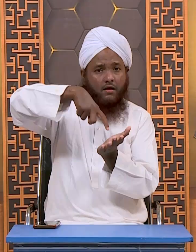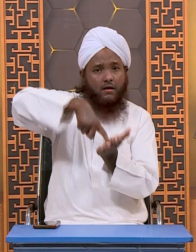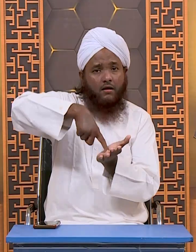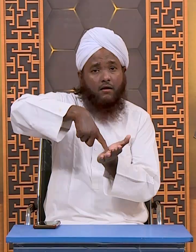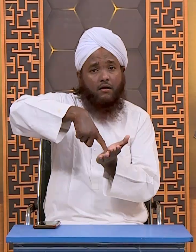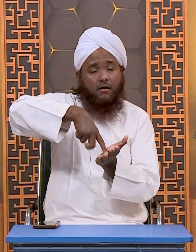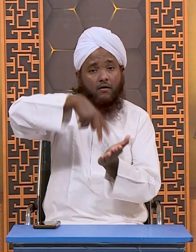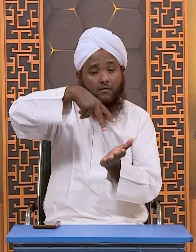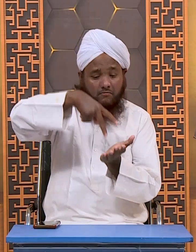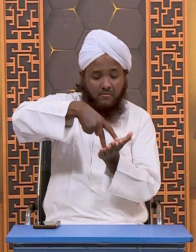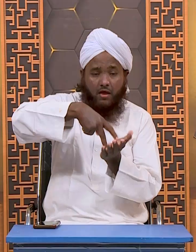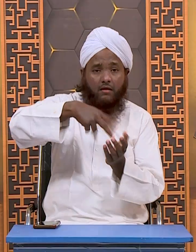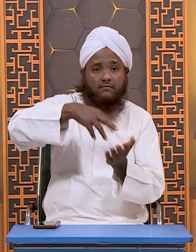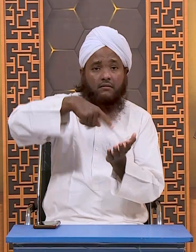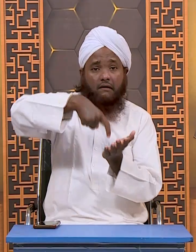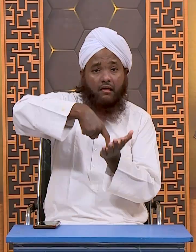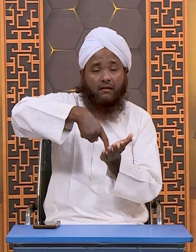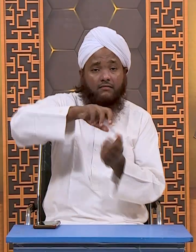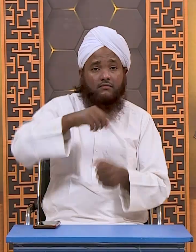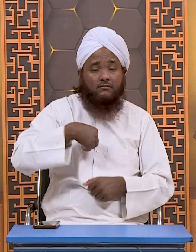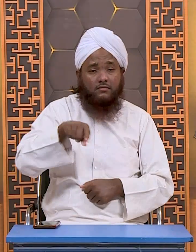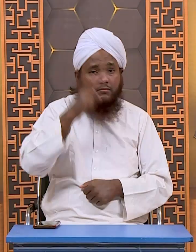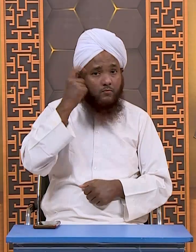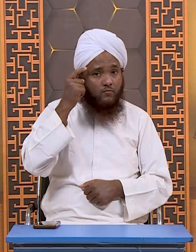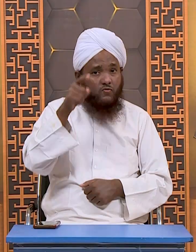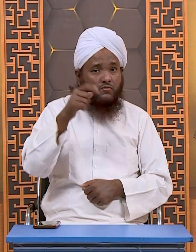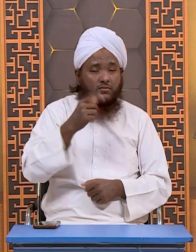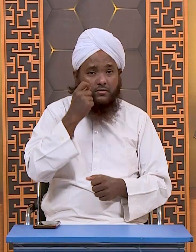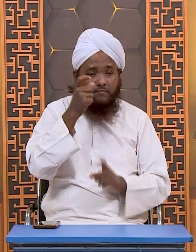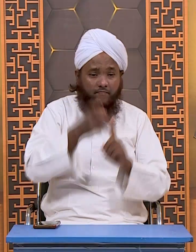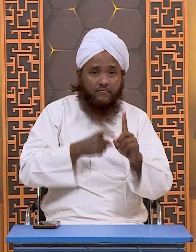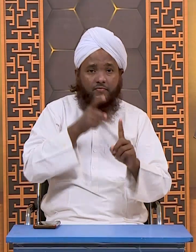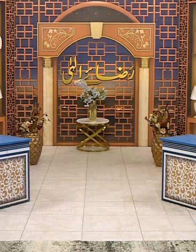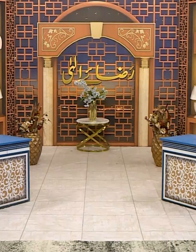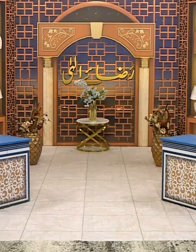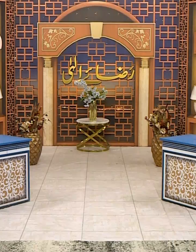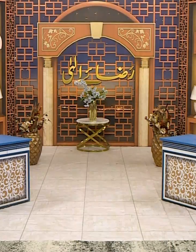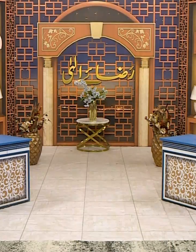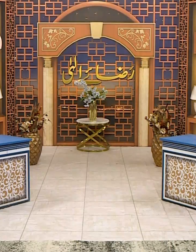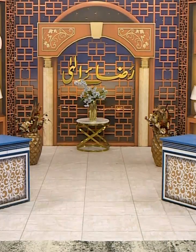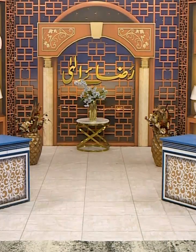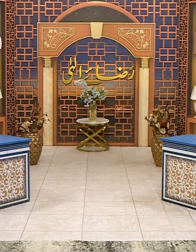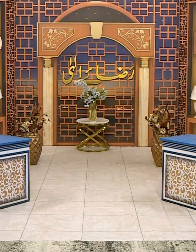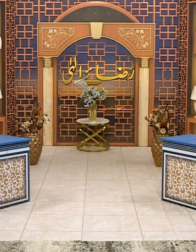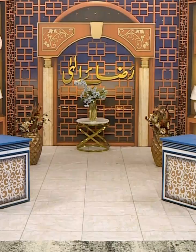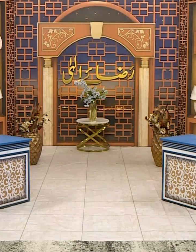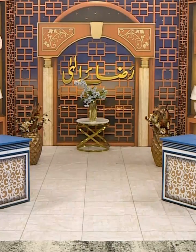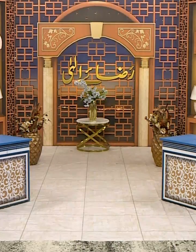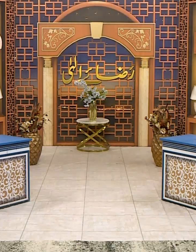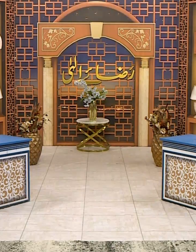हर लम्हा, हर आन, हर वक्त तू अपने मालिक की बारगाह में हाजिर हो जा, तेरी रसाई अल्लाह ताला की बारगाह में हो